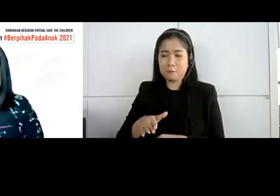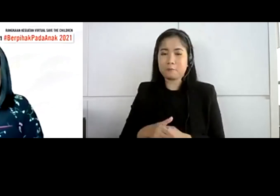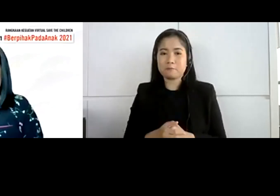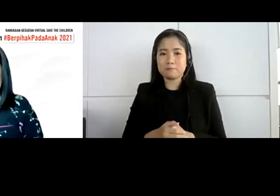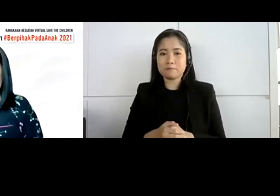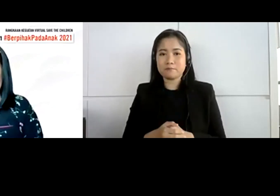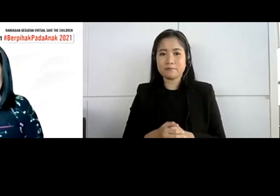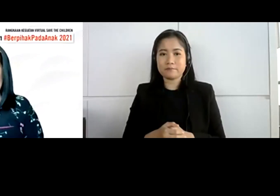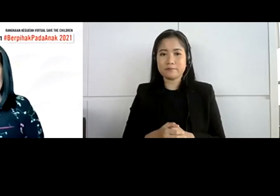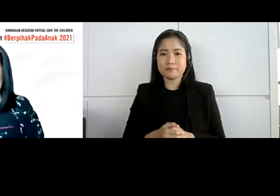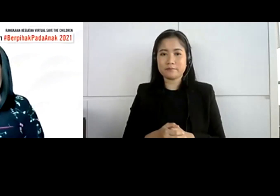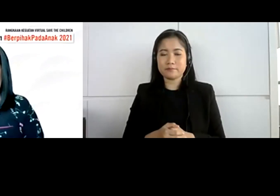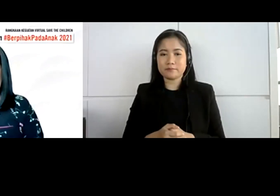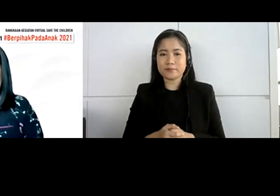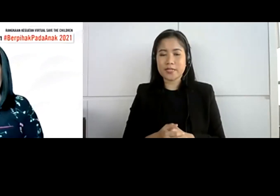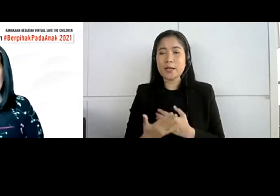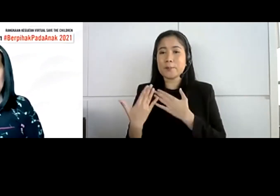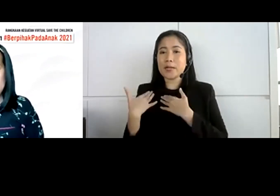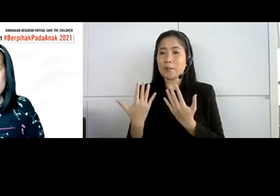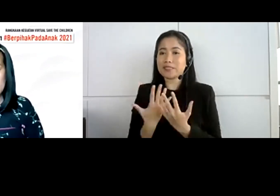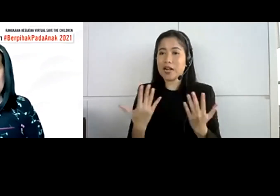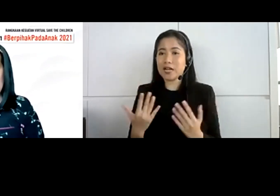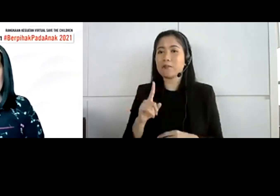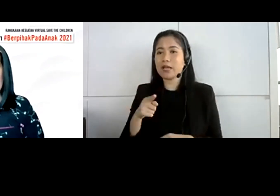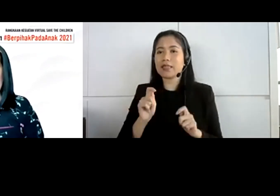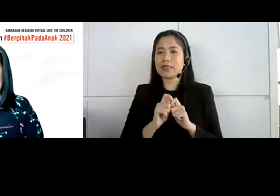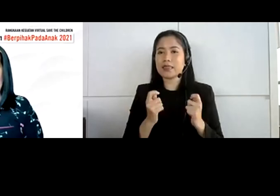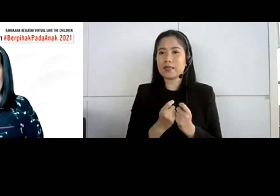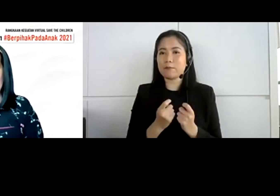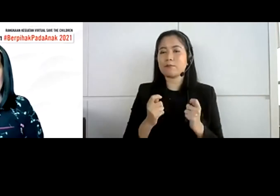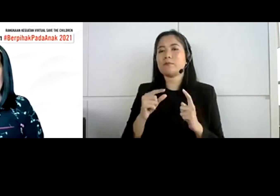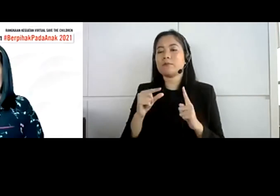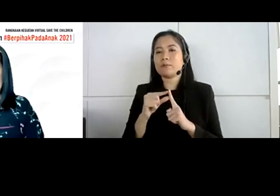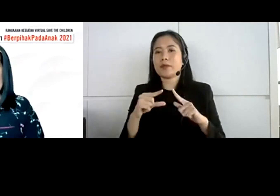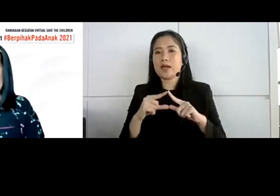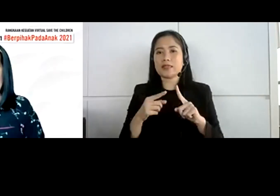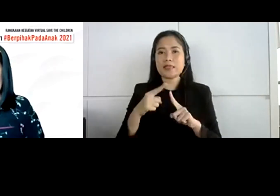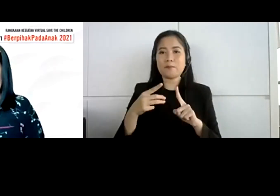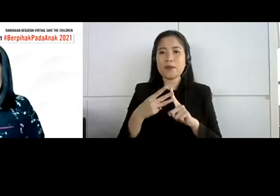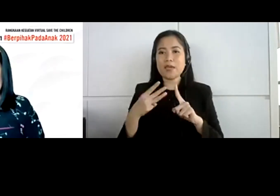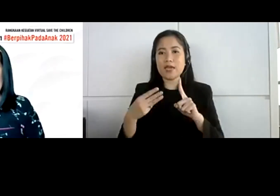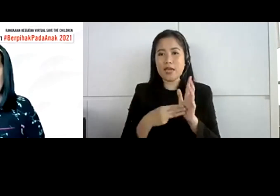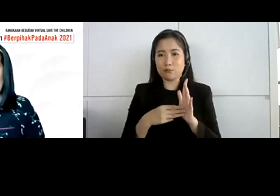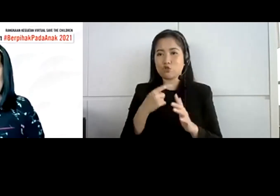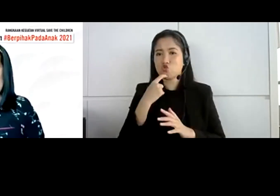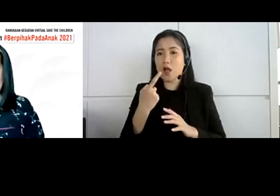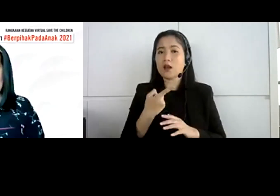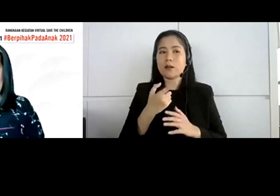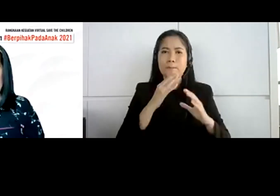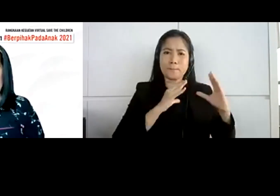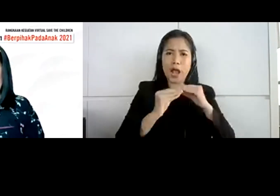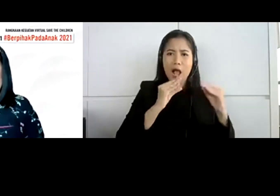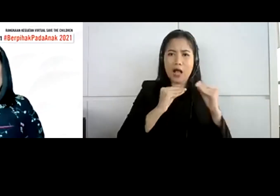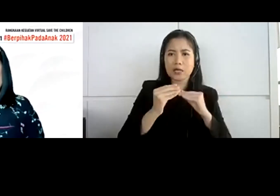peran masyarakat melalui tim perlindungan anak terpadu berbasis masyarakat PATBM dalam membahas dan menangani isu kekerasan